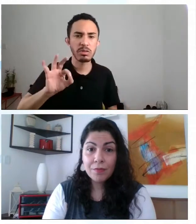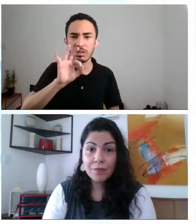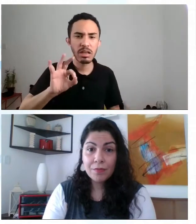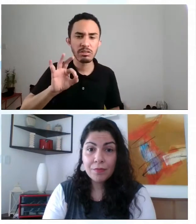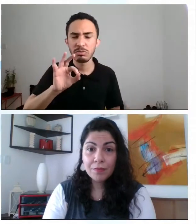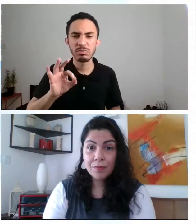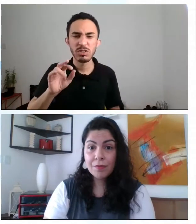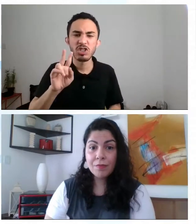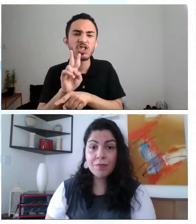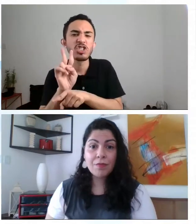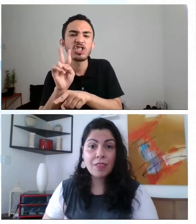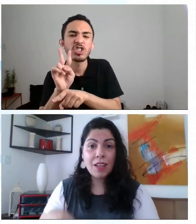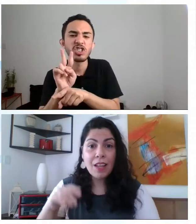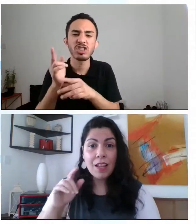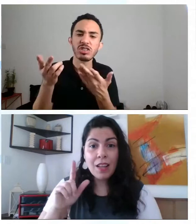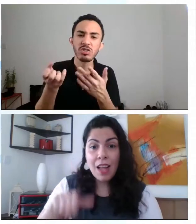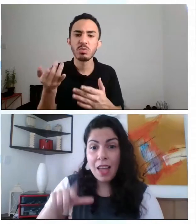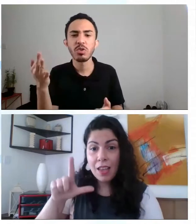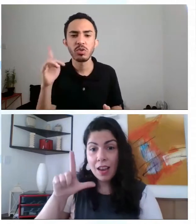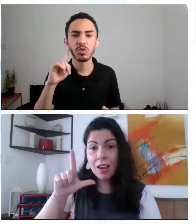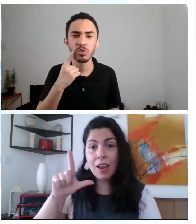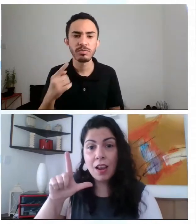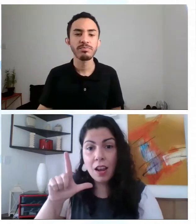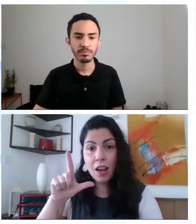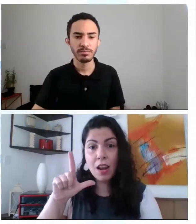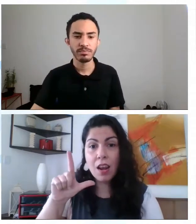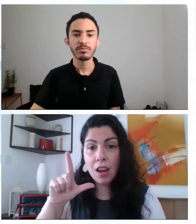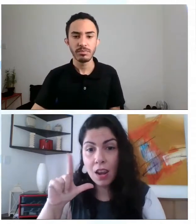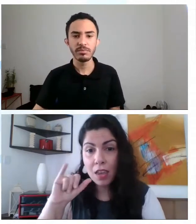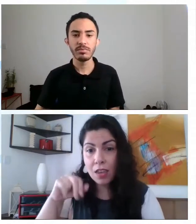Nem que seja a grosso modo?